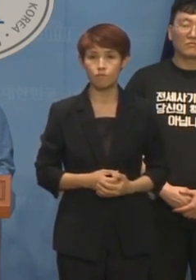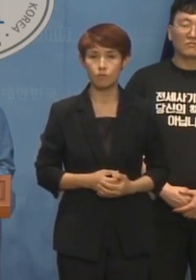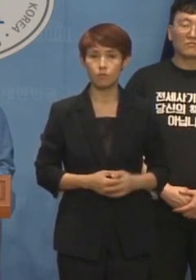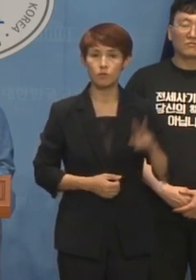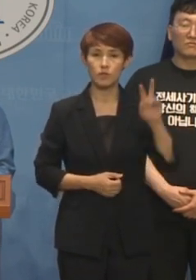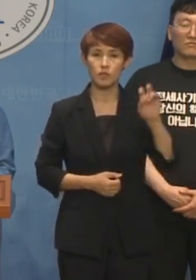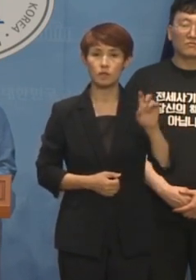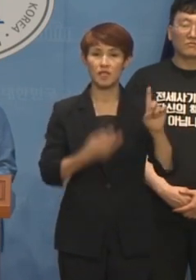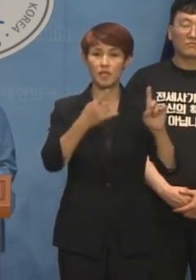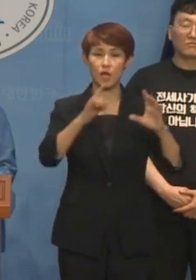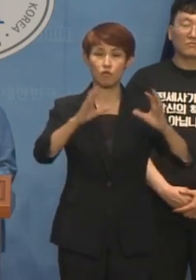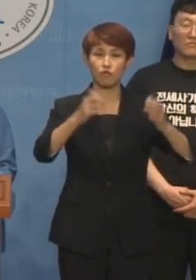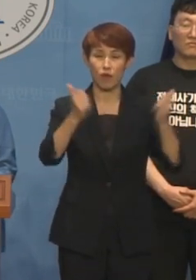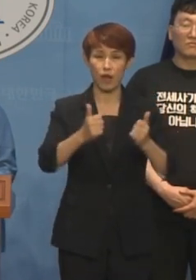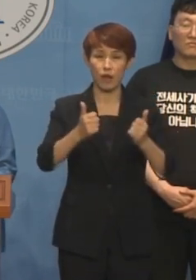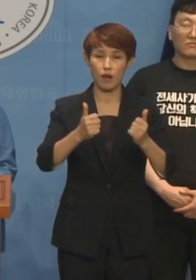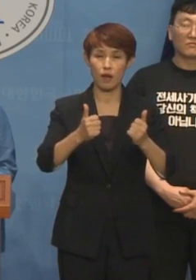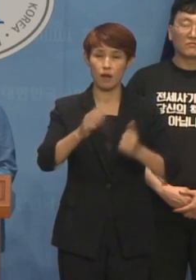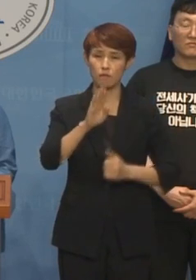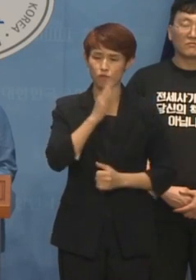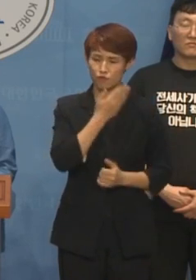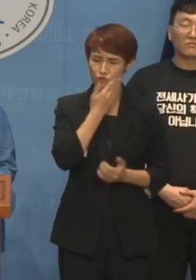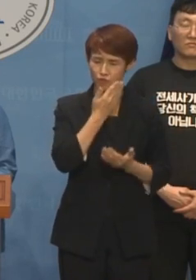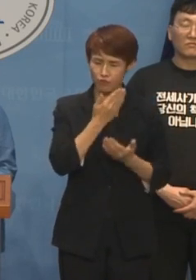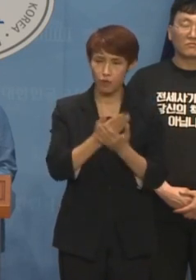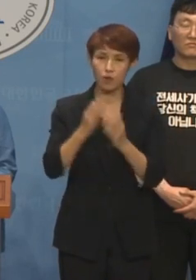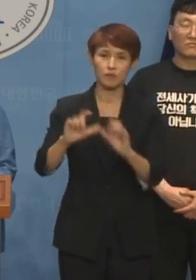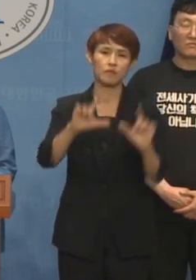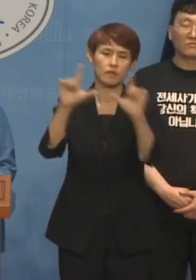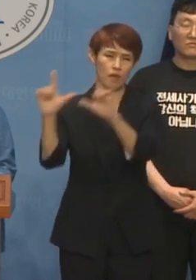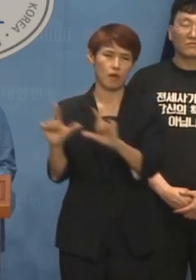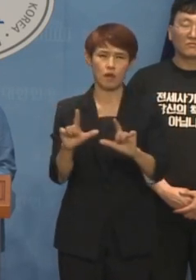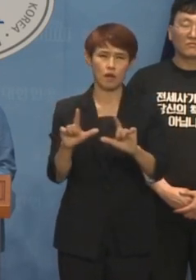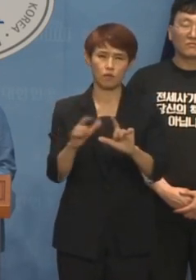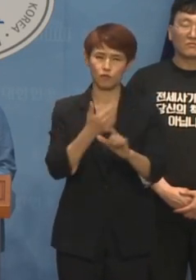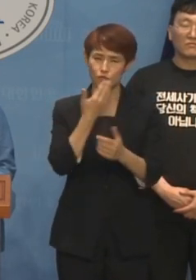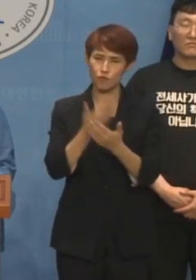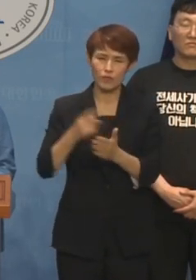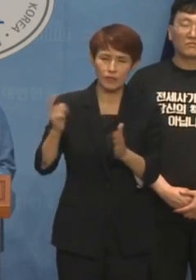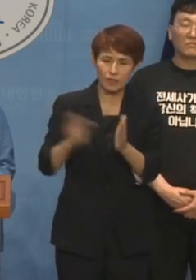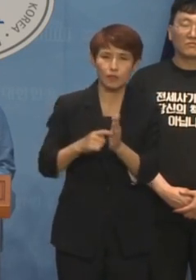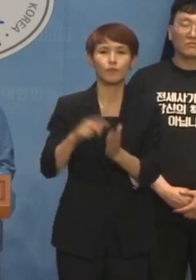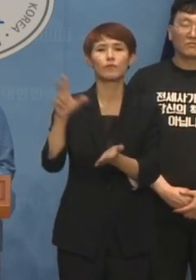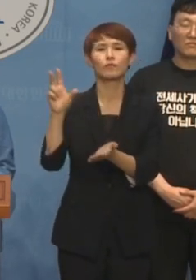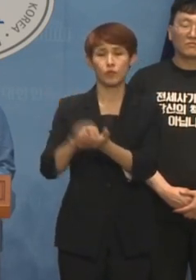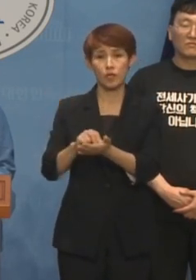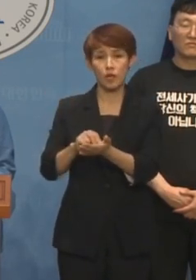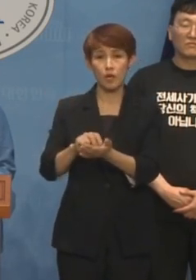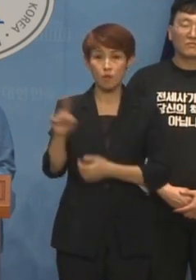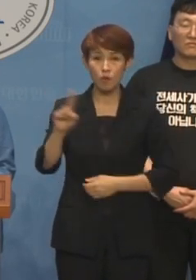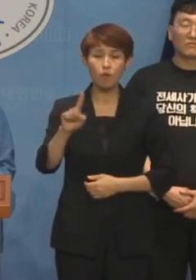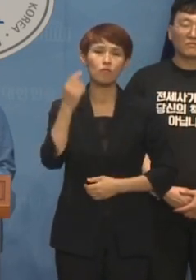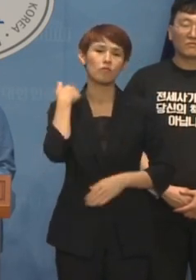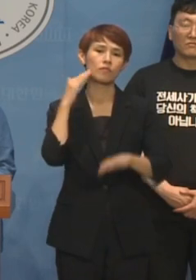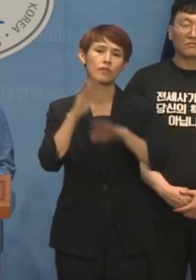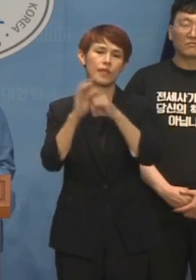21대 국회 최대 민생 현안, 가장 절박하고 시급한 민생 의제가 바로